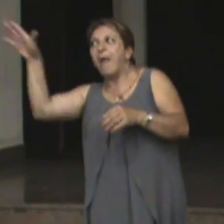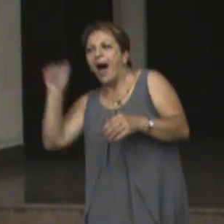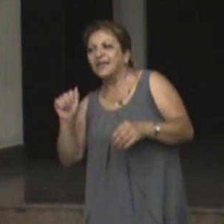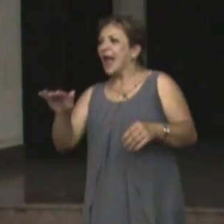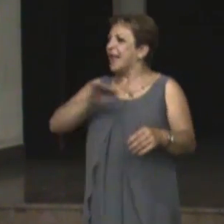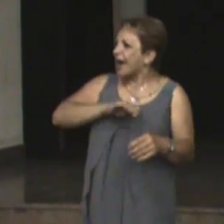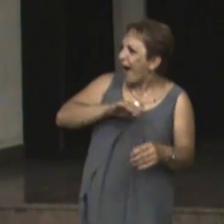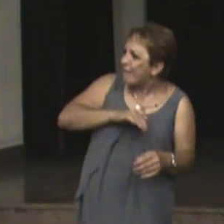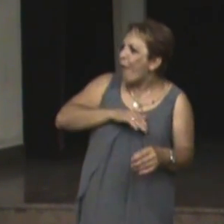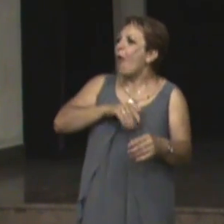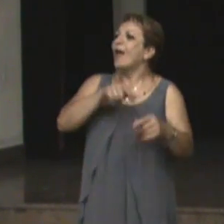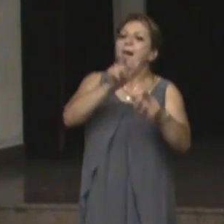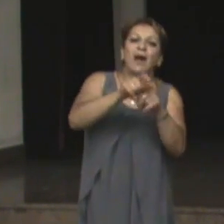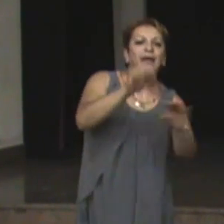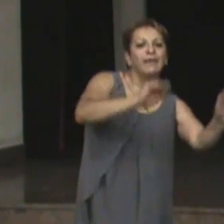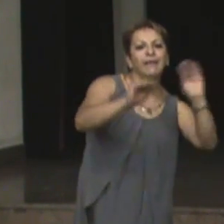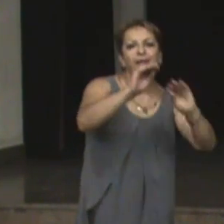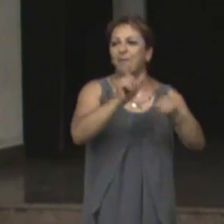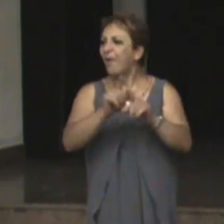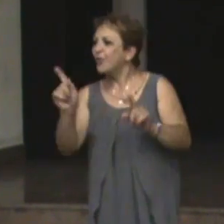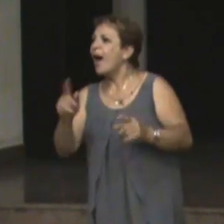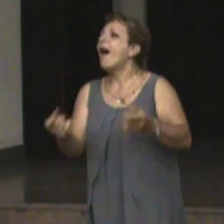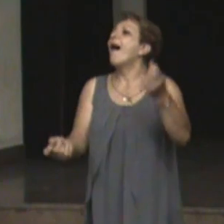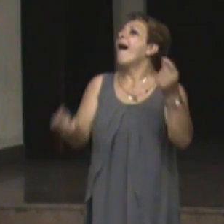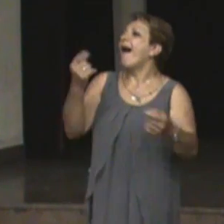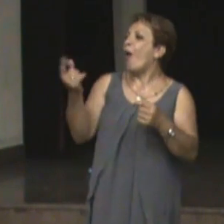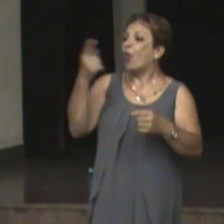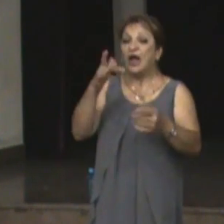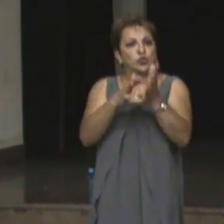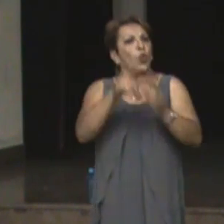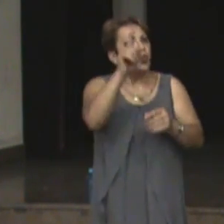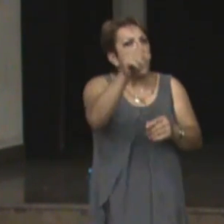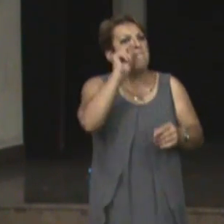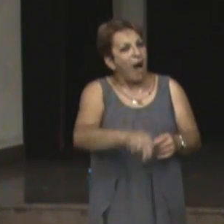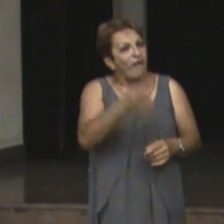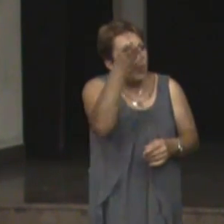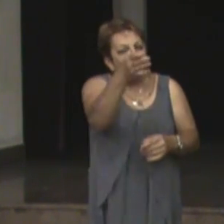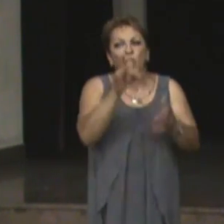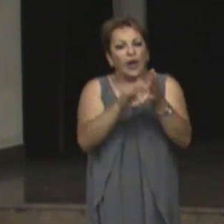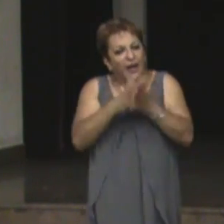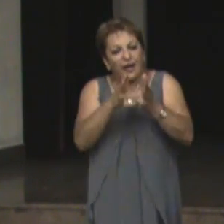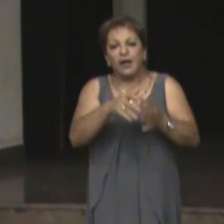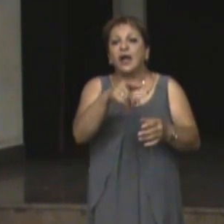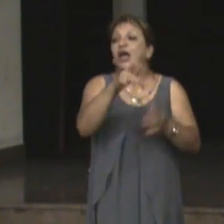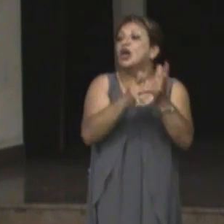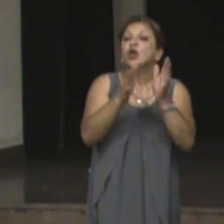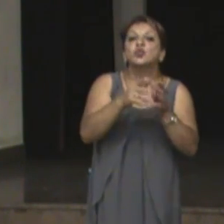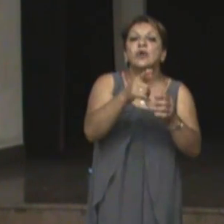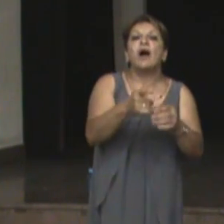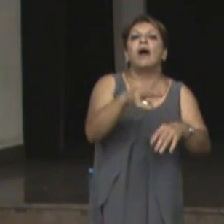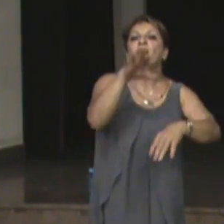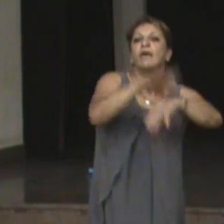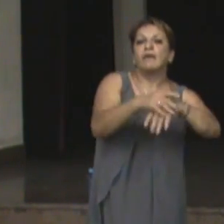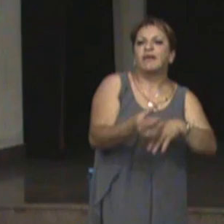որ փորձում էին ինչ որտեղ Քրիստոսին մեղադրել, Քրիստոս կարողանում էր նրանց լարած այդ թակարդը